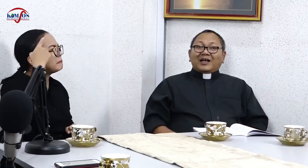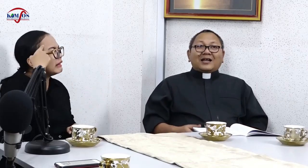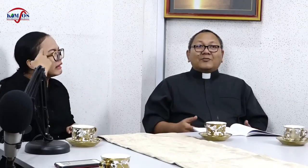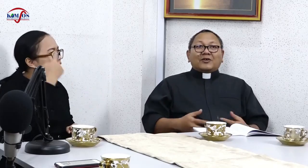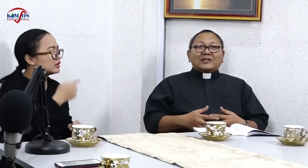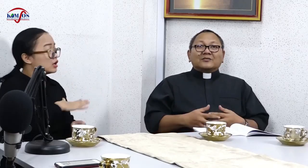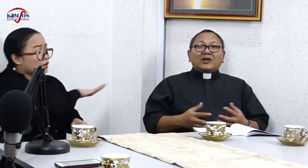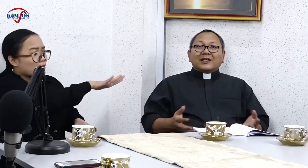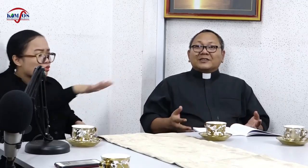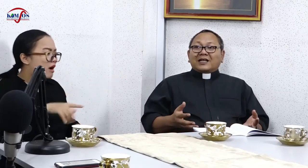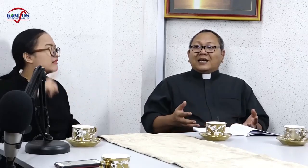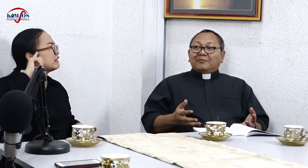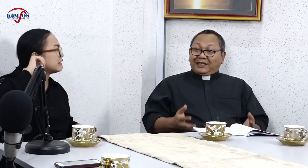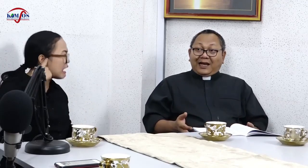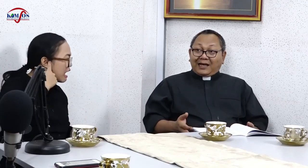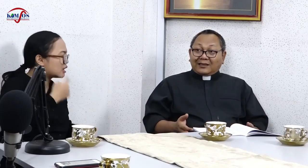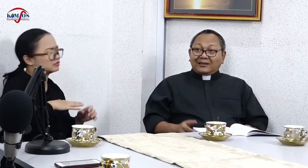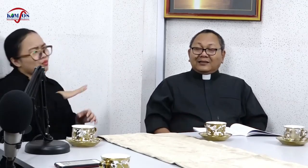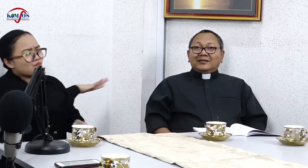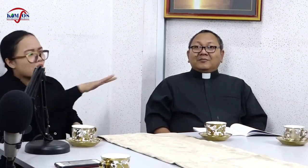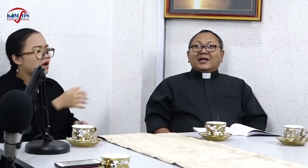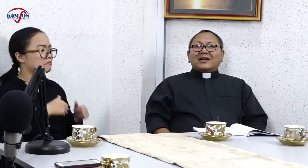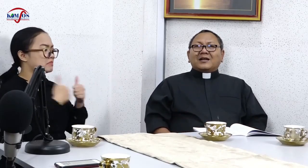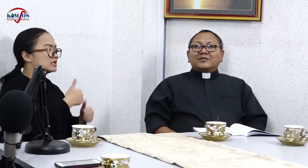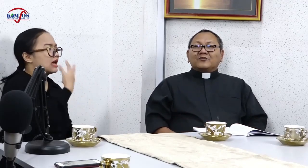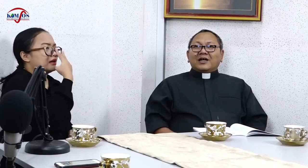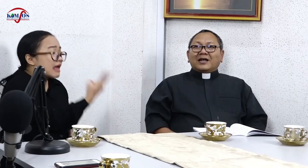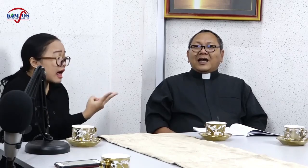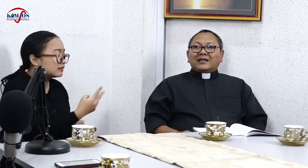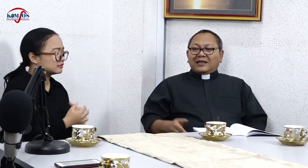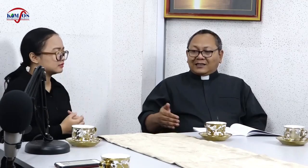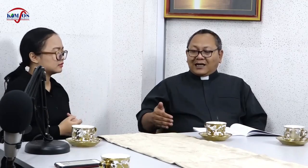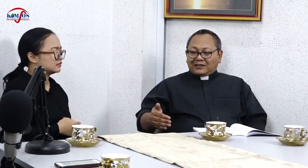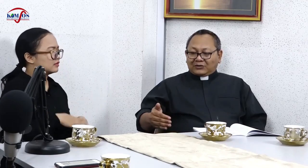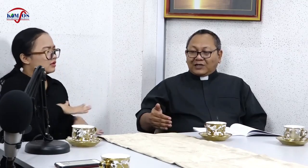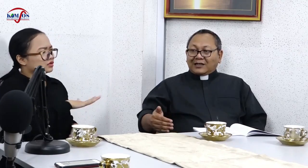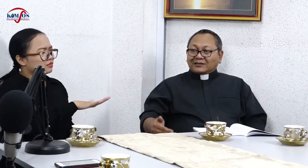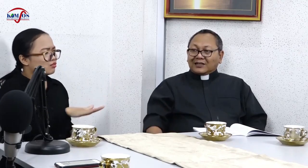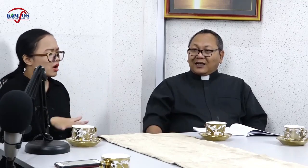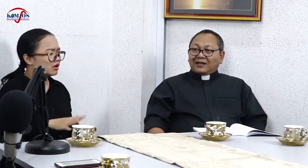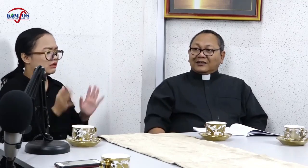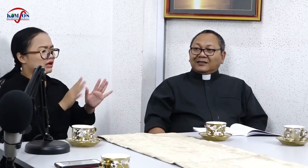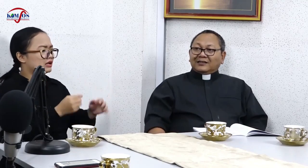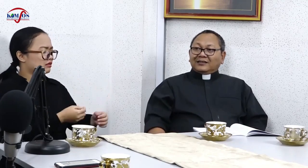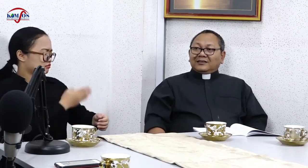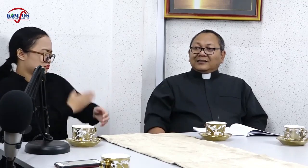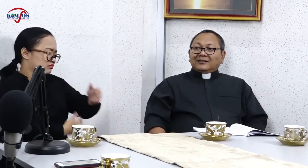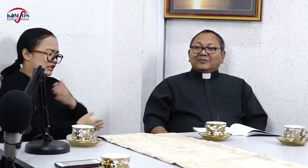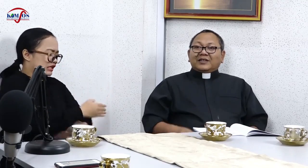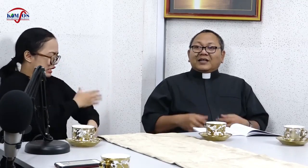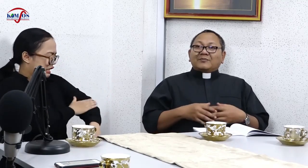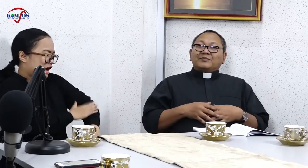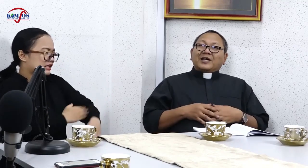menganggap orang semuanya bisa melihat menganggap semua nggak ada yang tuna daksa